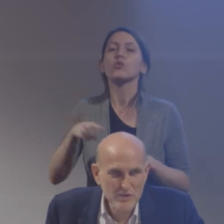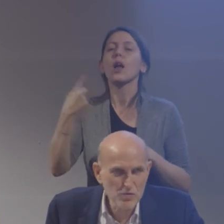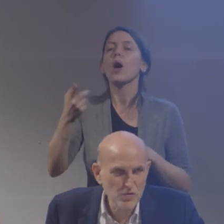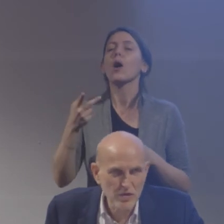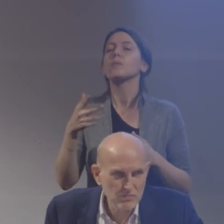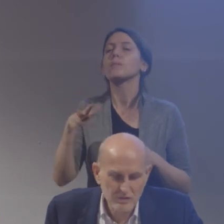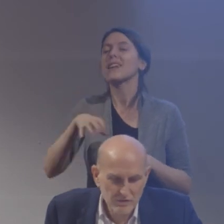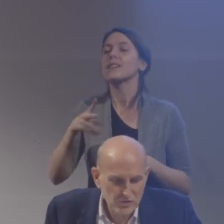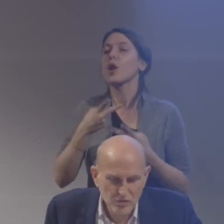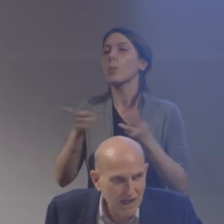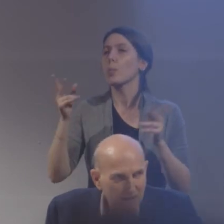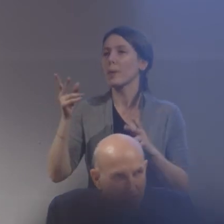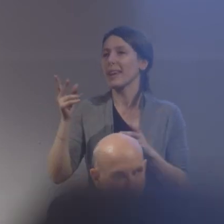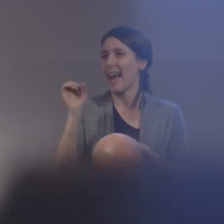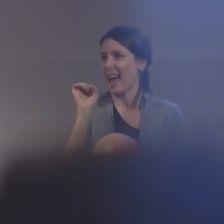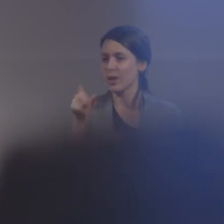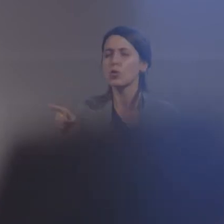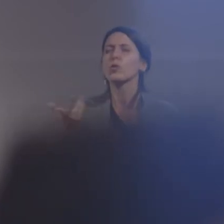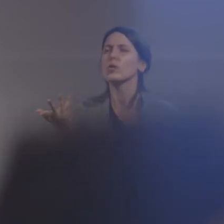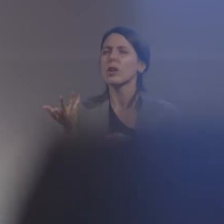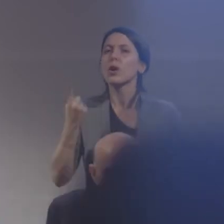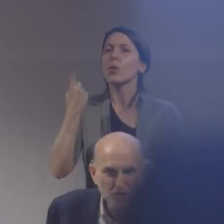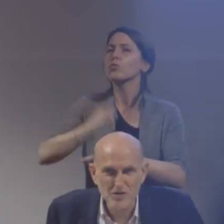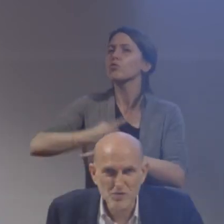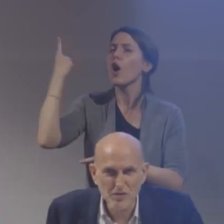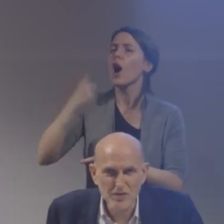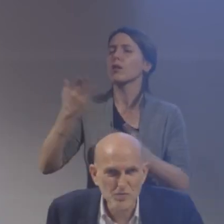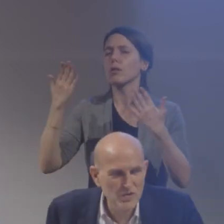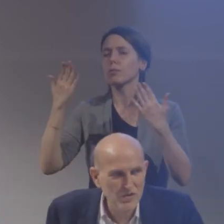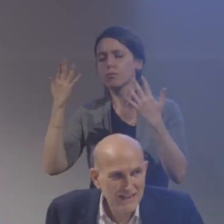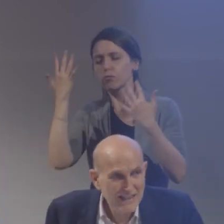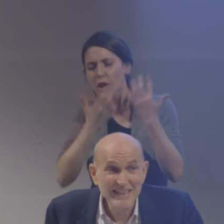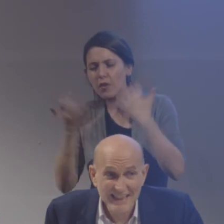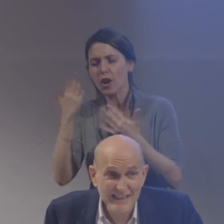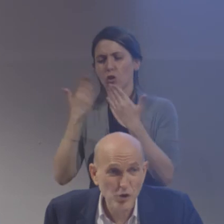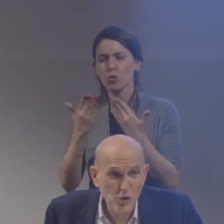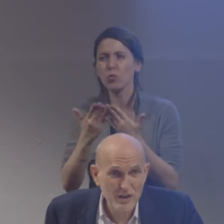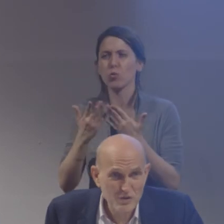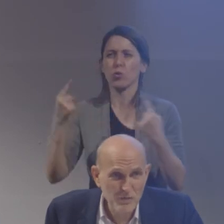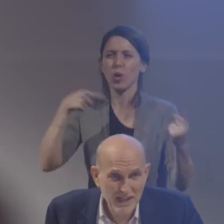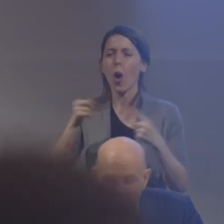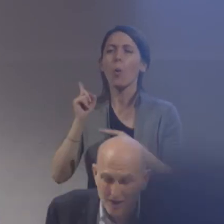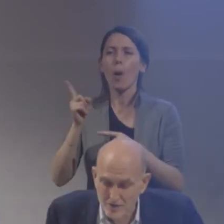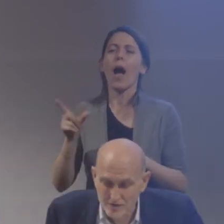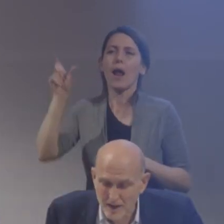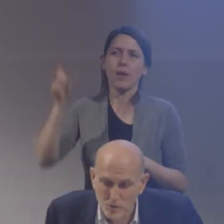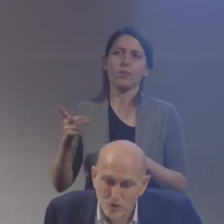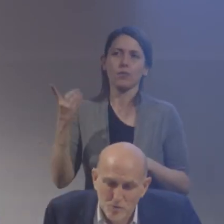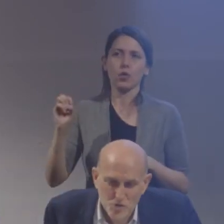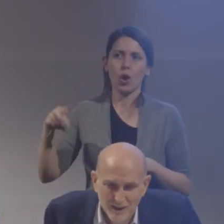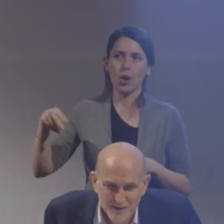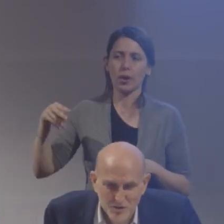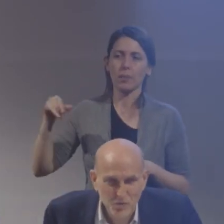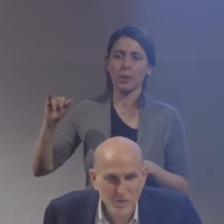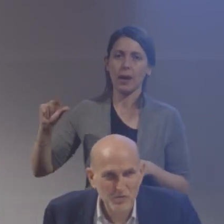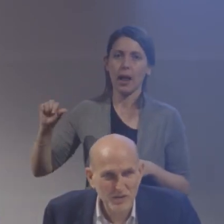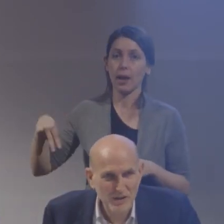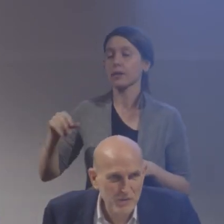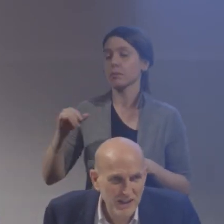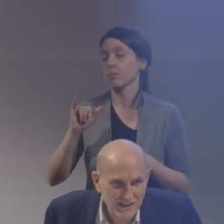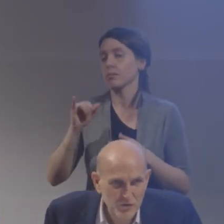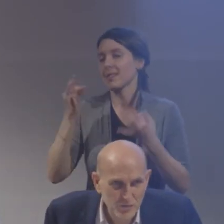della Pubblica Istruzione una giornata, insomma, di riflessione, di studio, di discussione dedicata a Don Lorenzo Milani. Io sarà molto emozionante, secondo